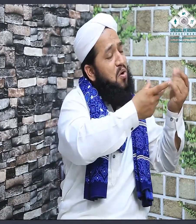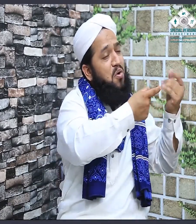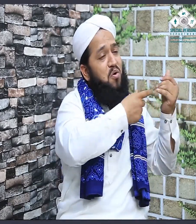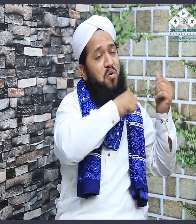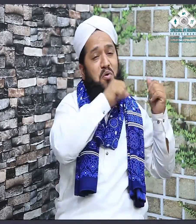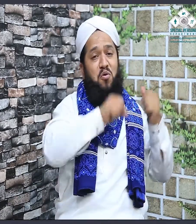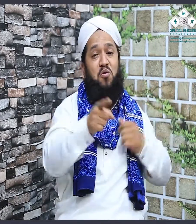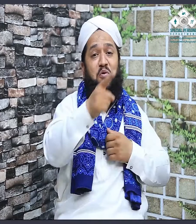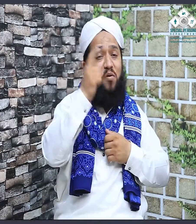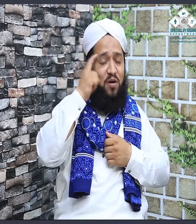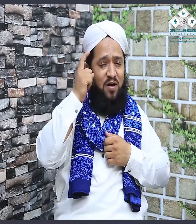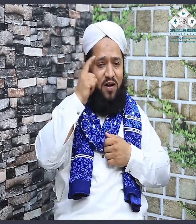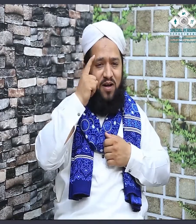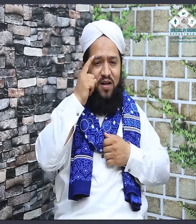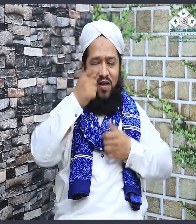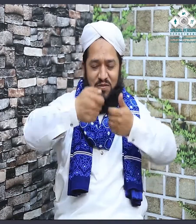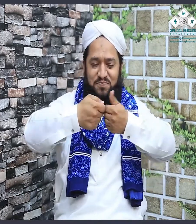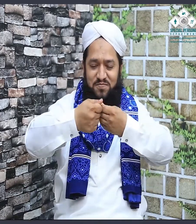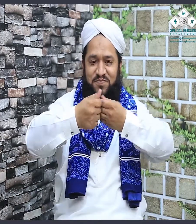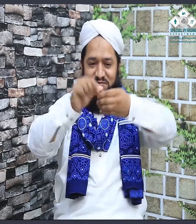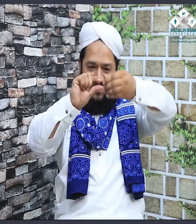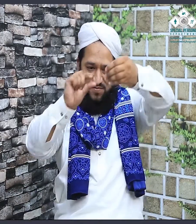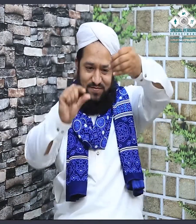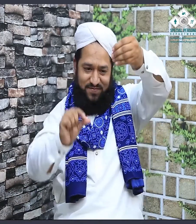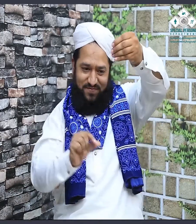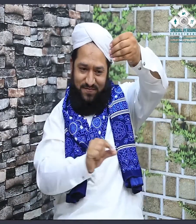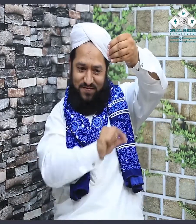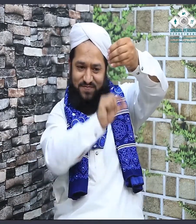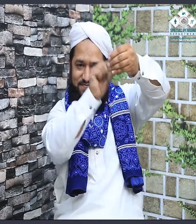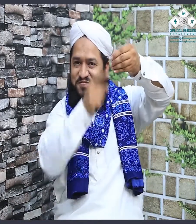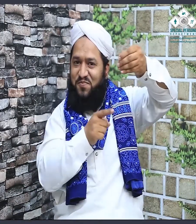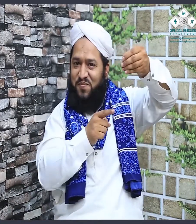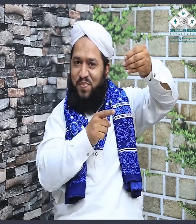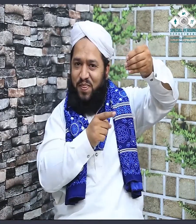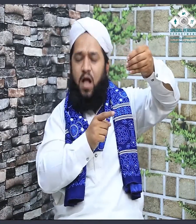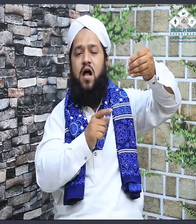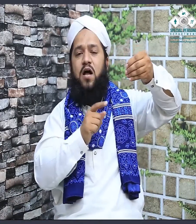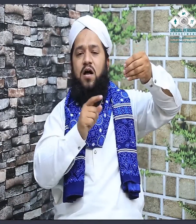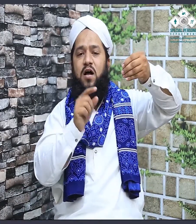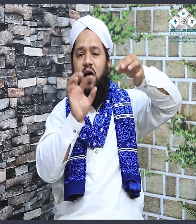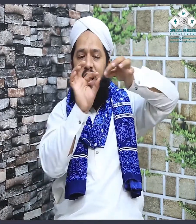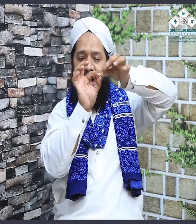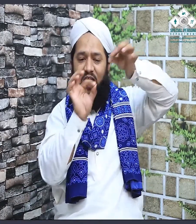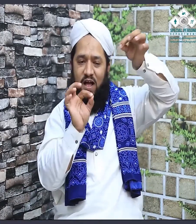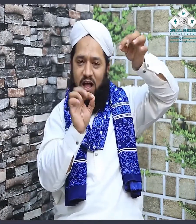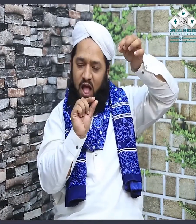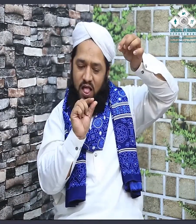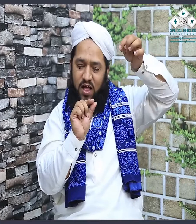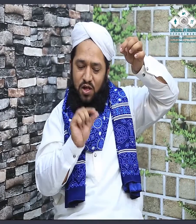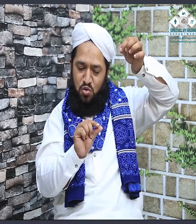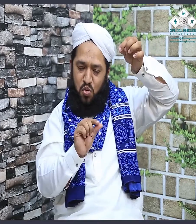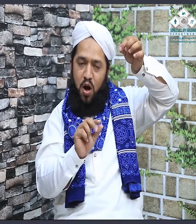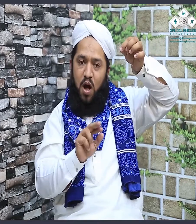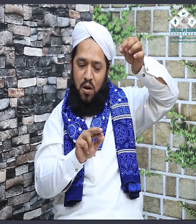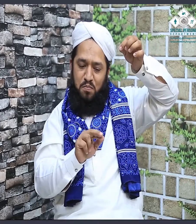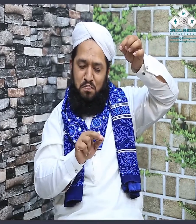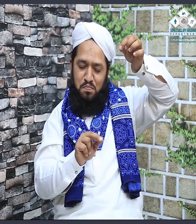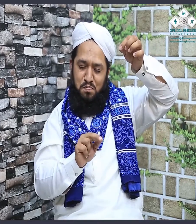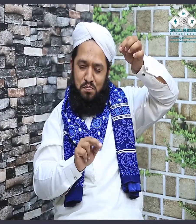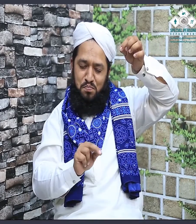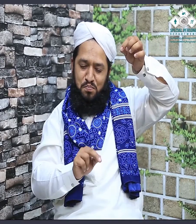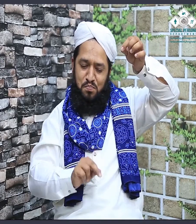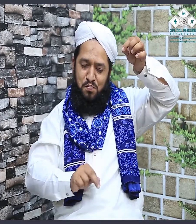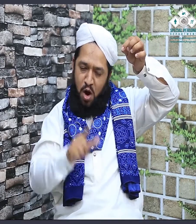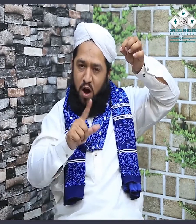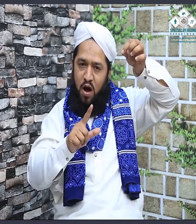جیسے آپ دیکھتے ہوں گے نا تسبیح میں لڑی ہوتی ہے یا جو نیکلس ہوتا ہے, تو لڑی میں دھاگے کے اندر کچھ موتی ہوتے ہیں یا دانے ہوتے ہیں. جب اس